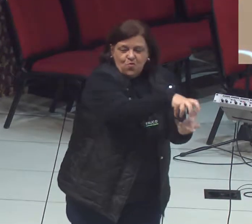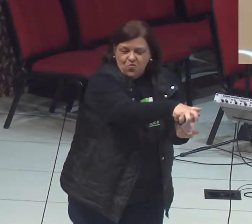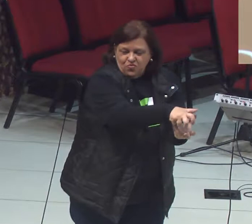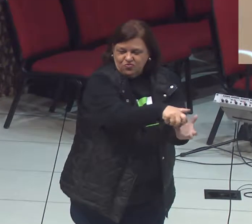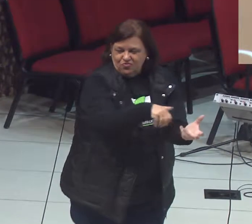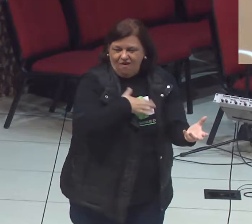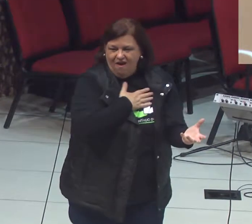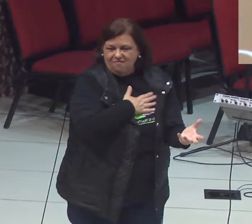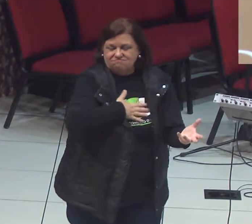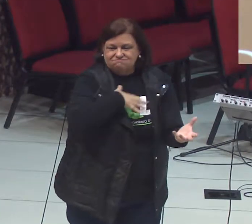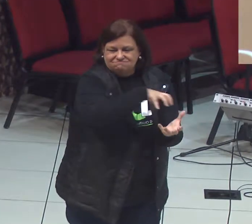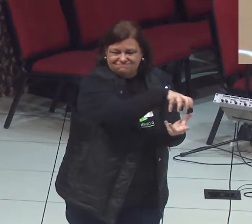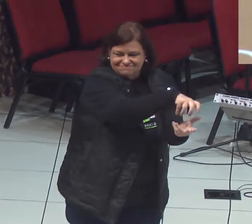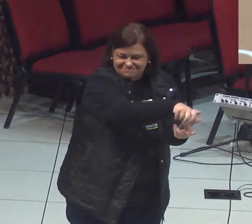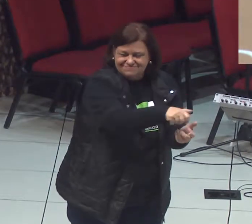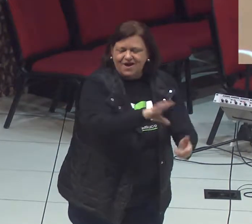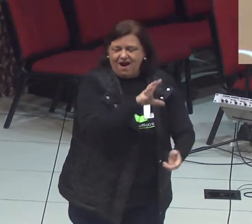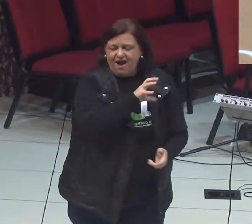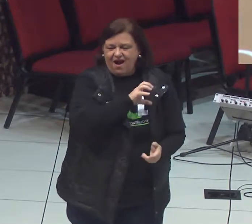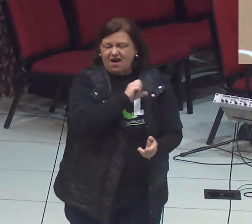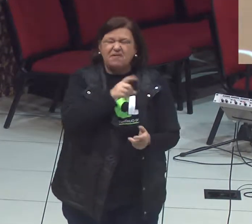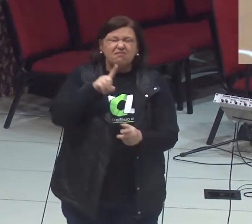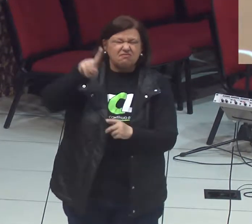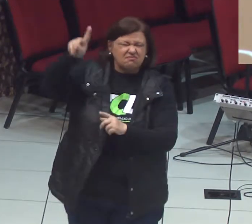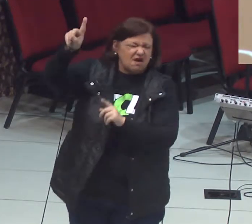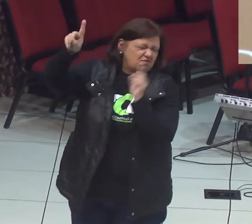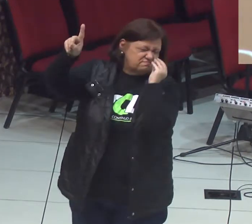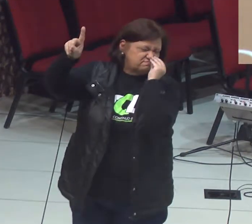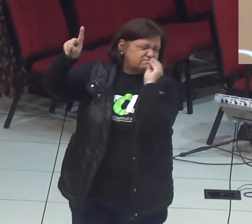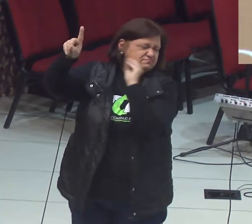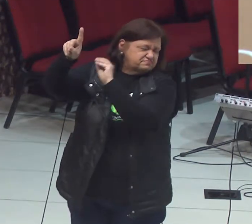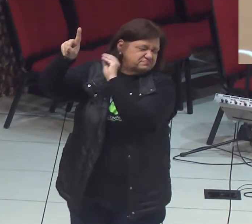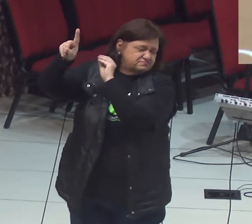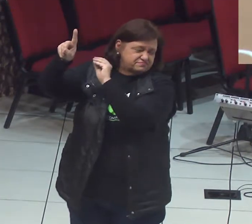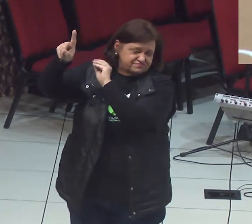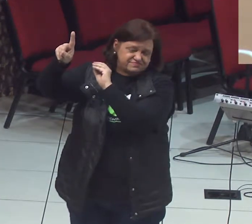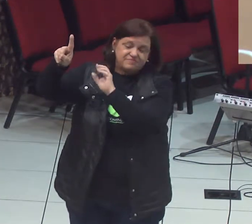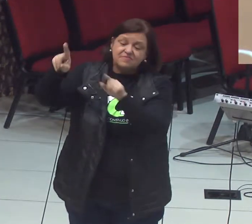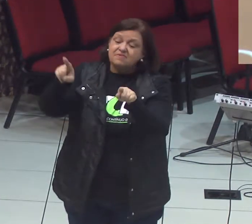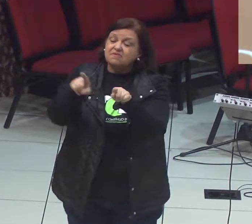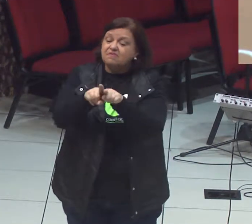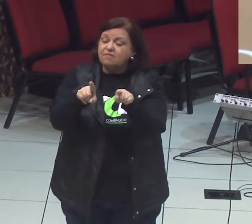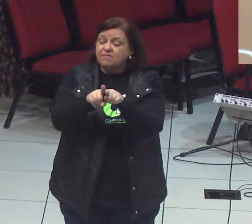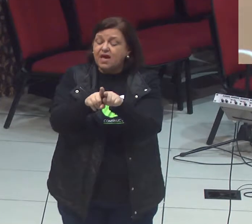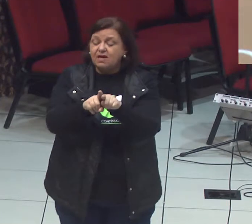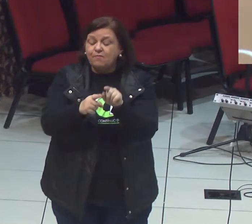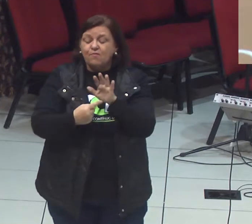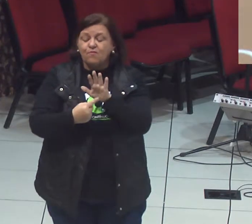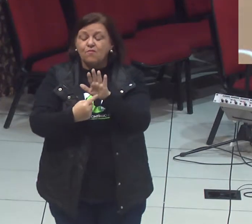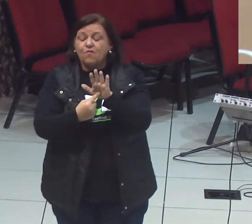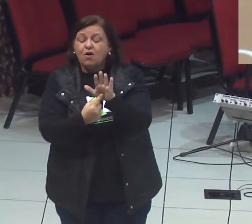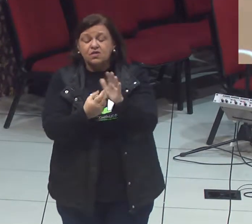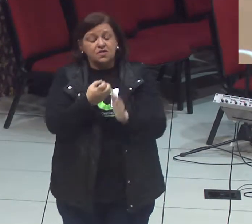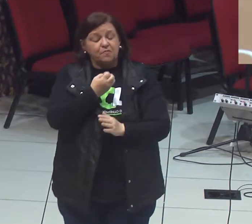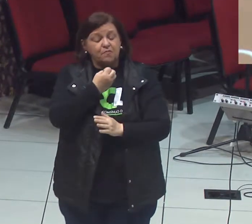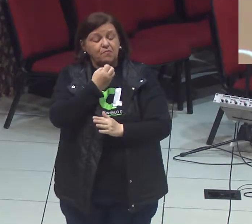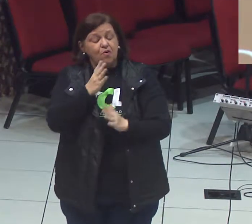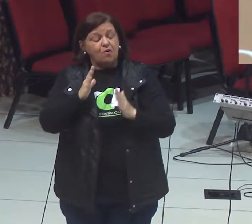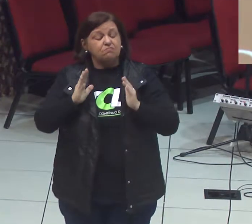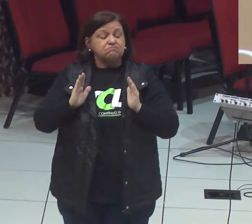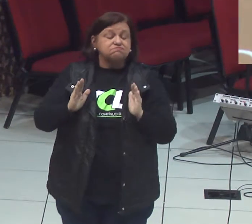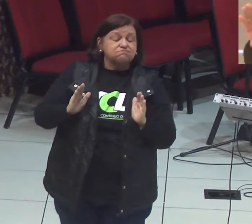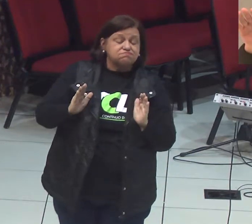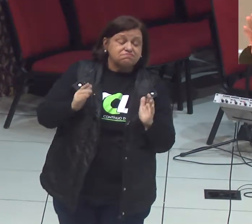só. E o verso 5, tendo a aparência de piedade.